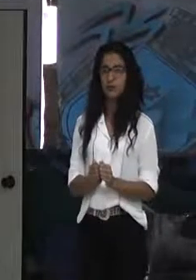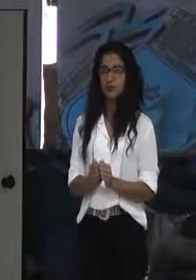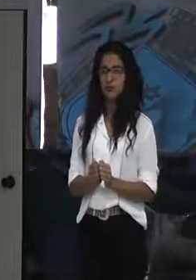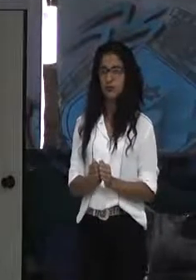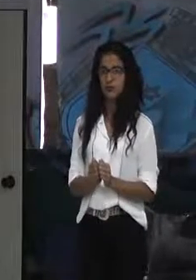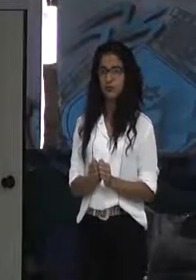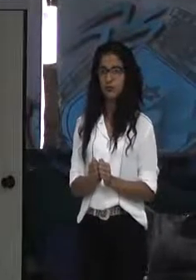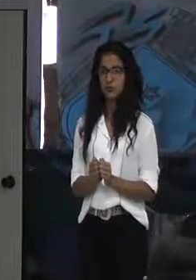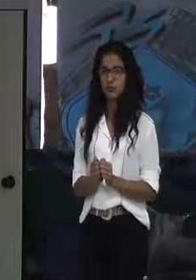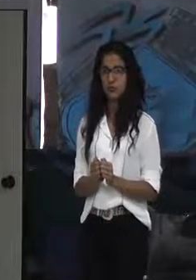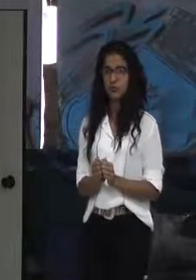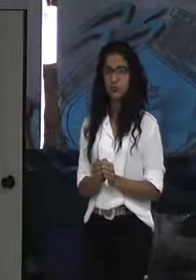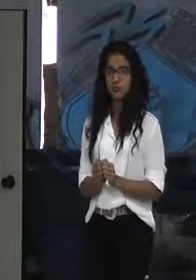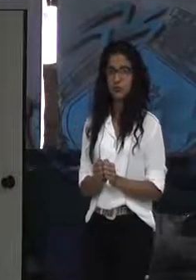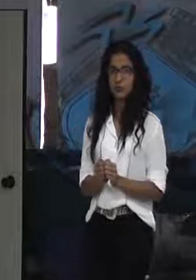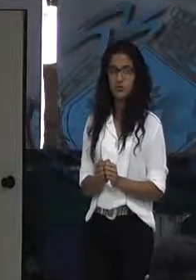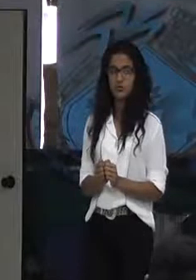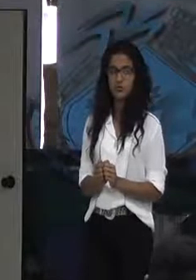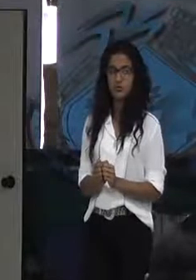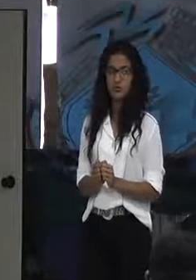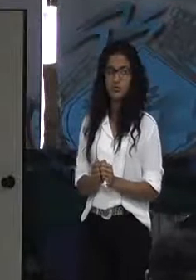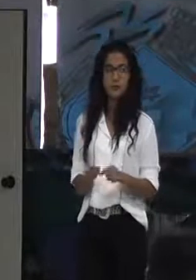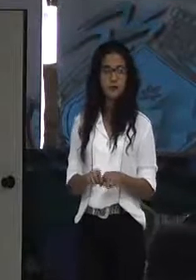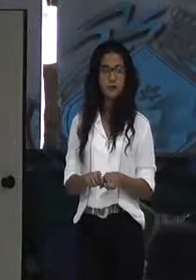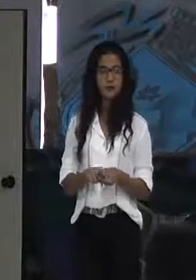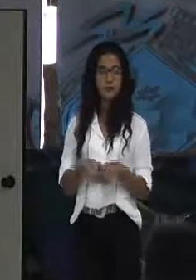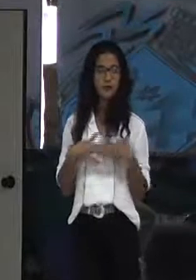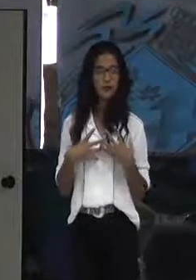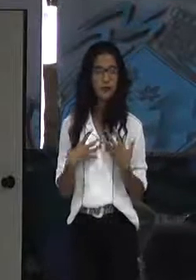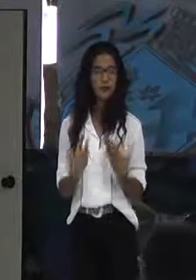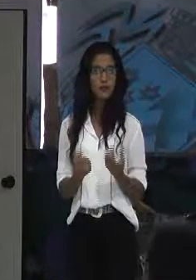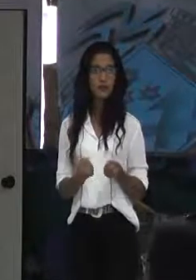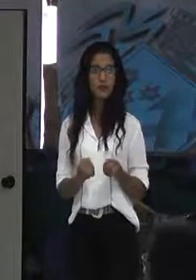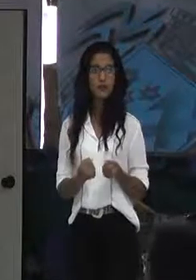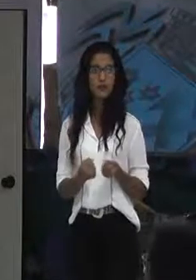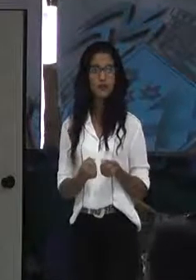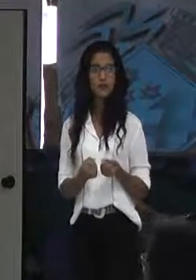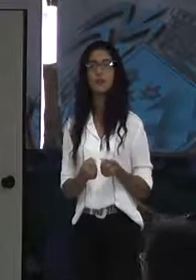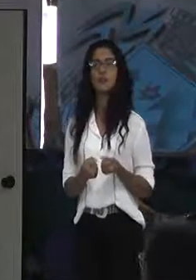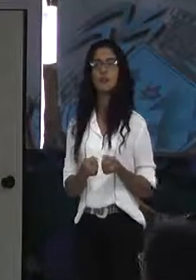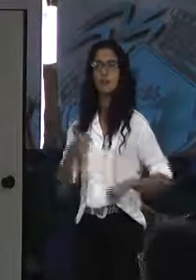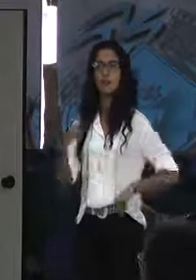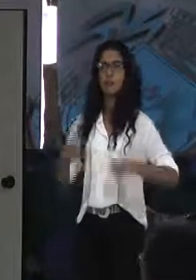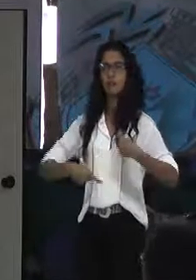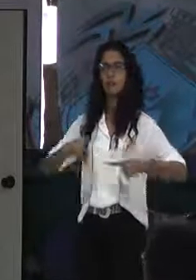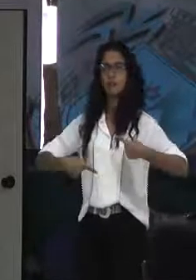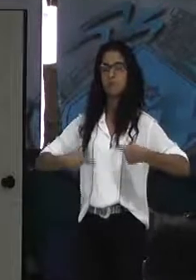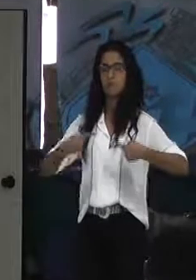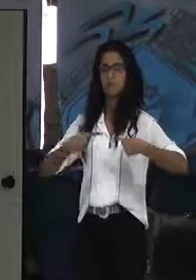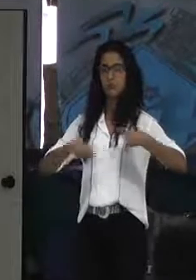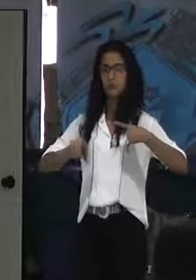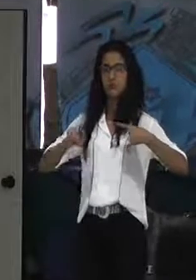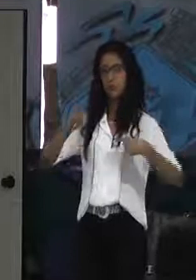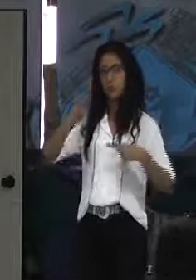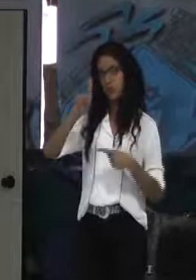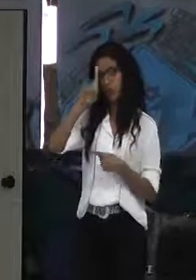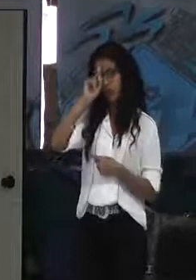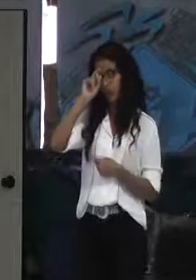colocando o seu mandato a serviço também dessa luta contra a desativação do Hospital Geral Luiziana